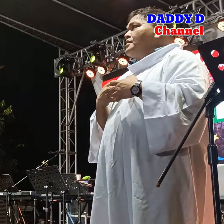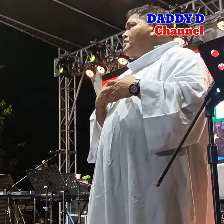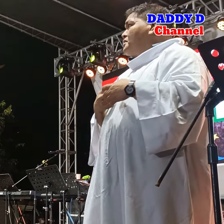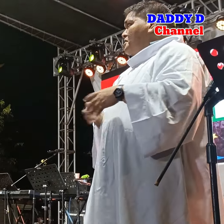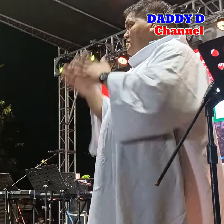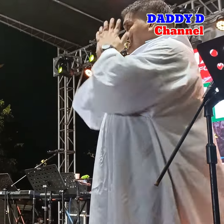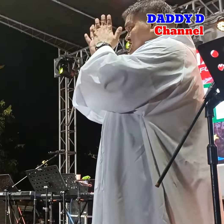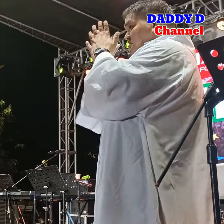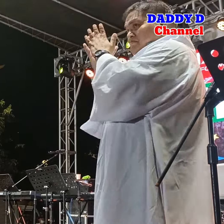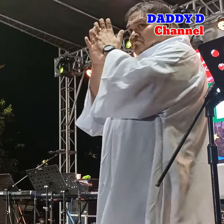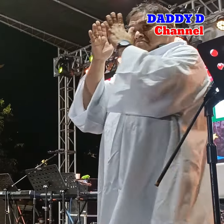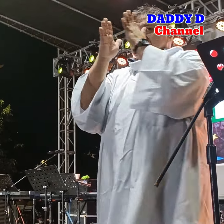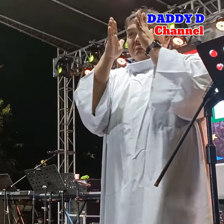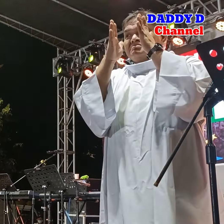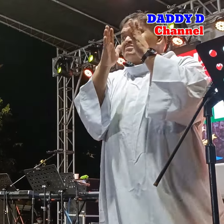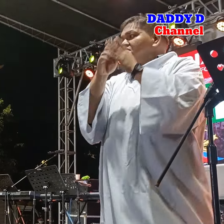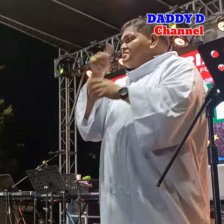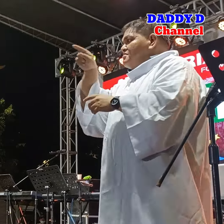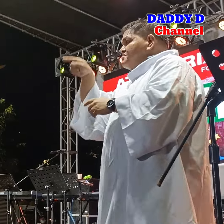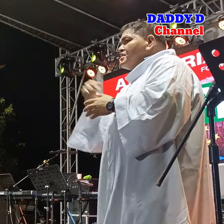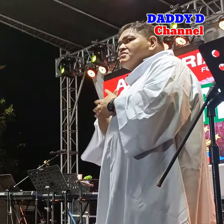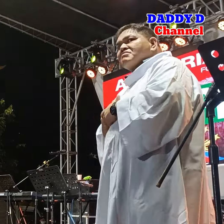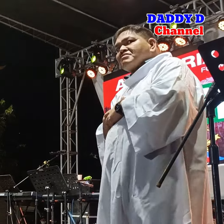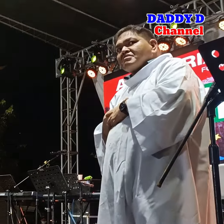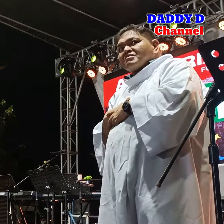Sa tingin nyo, sasabihin niya yan sa atin?